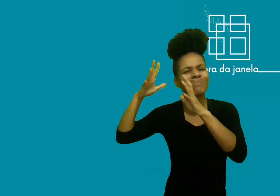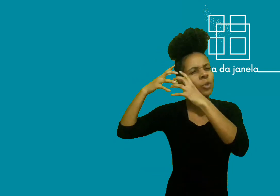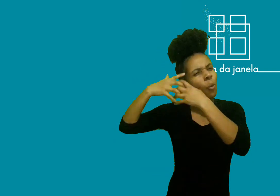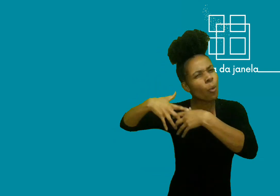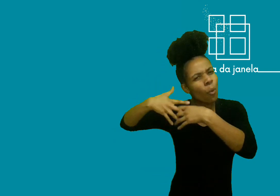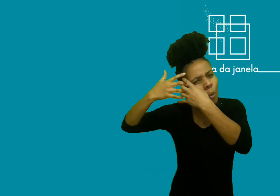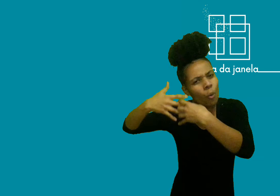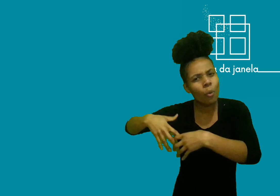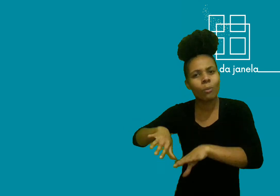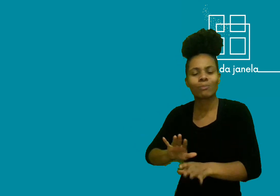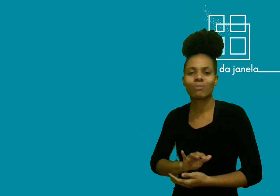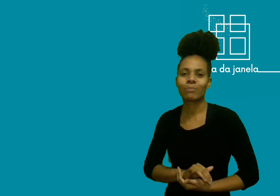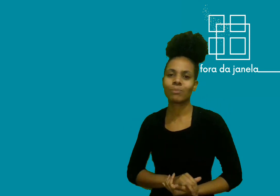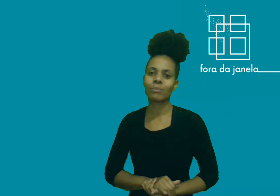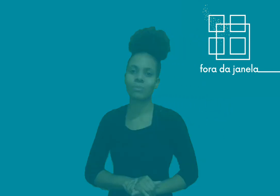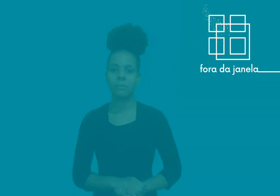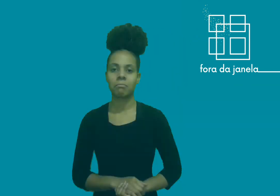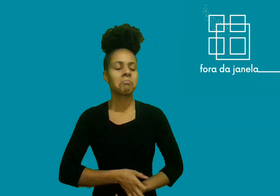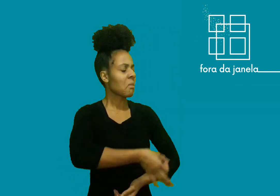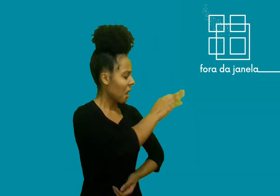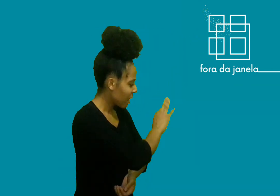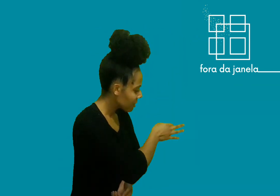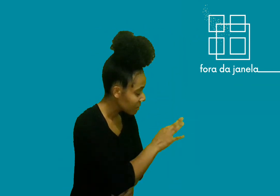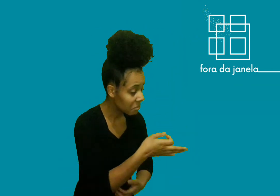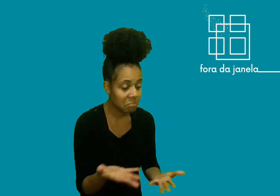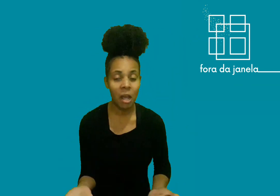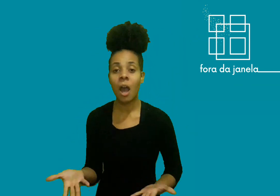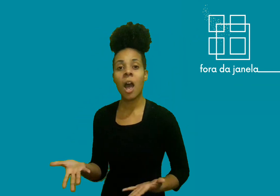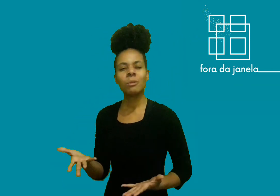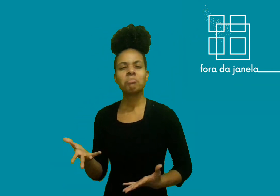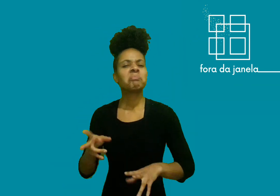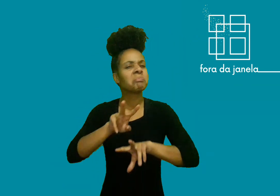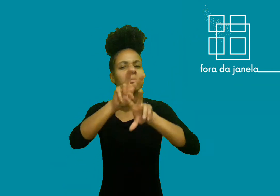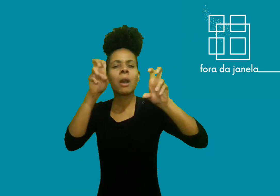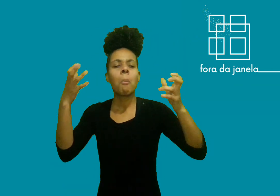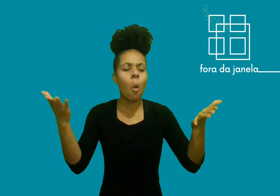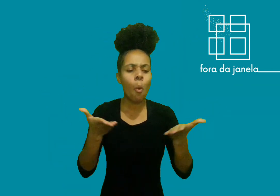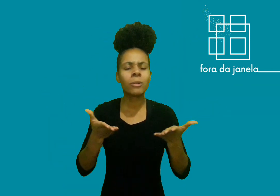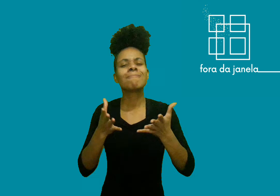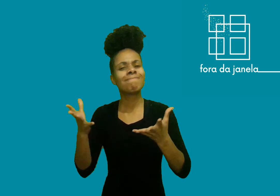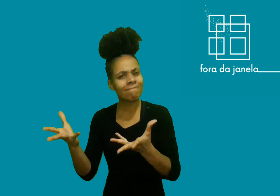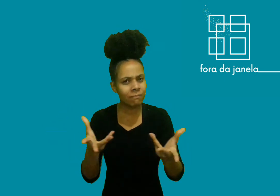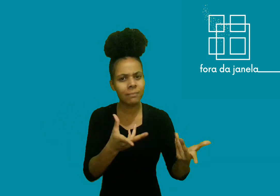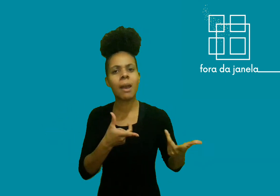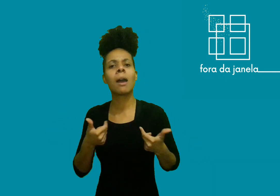também, provocar as pessoas nessa questão, né? Exatamente, eu tô achando maravilhoso esse episódio de hoje